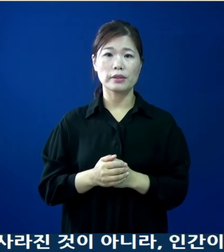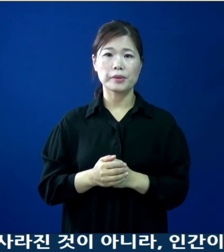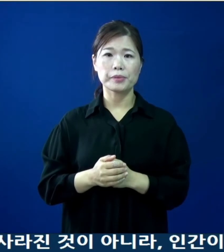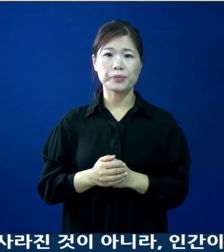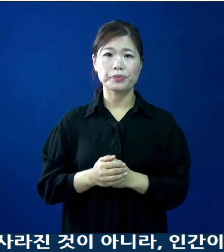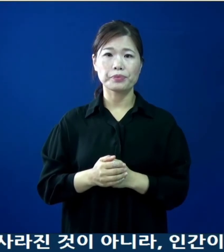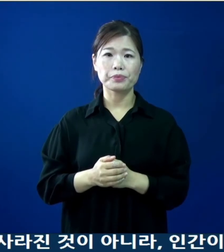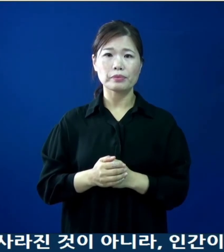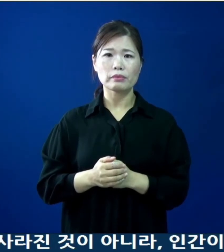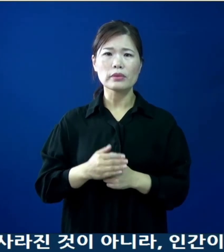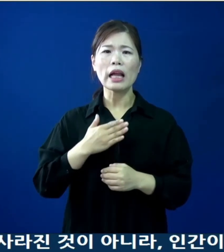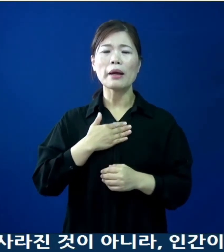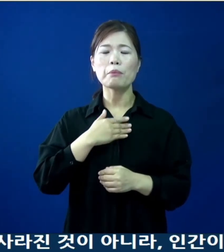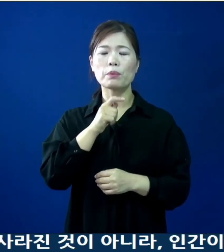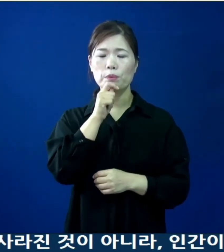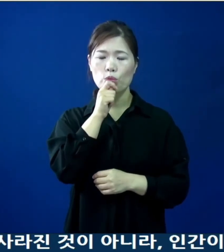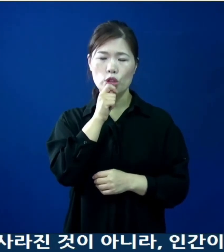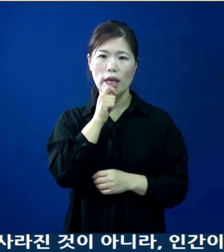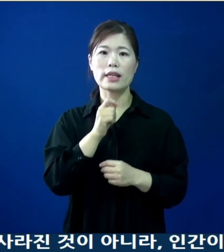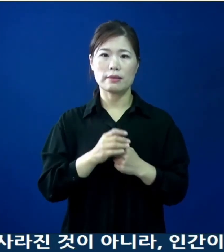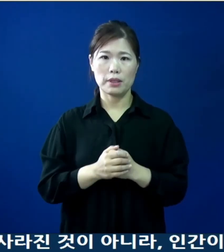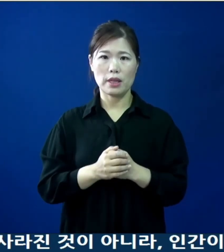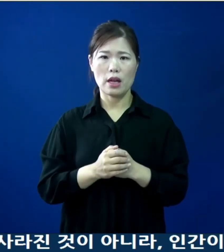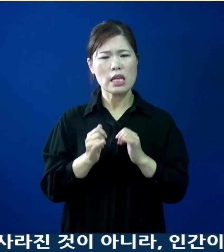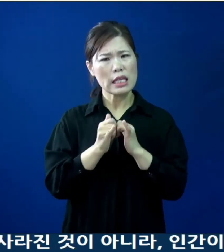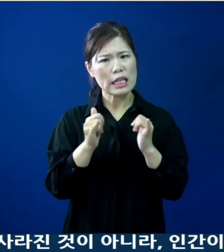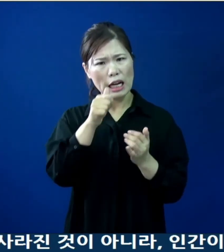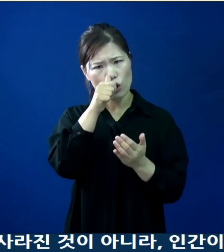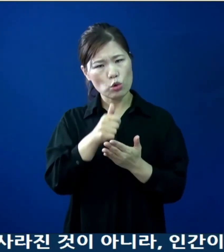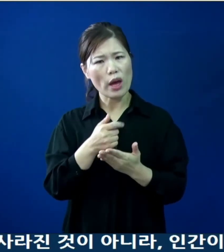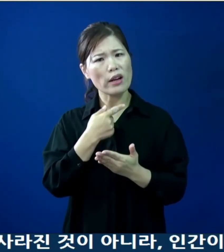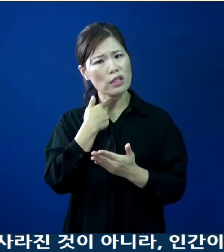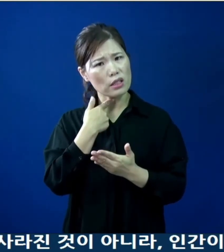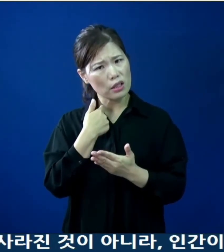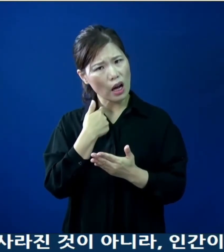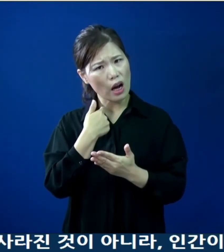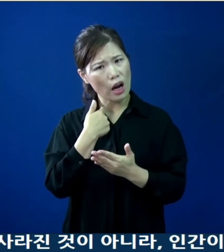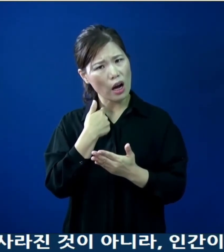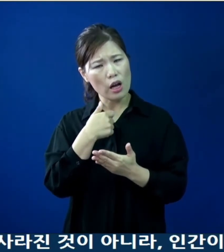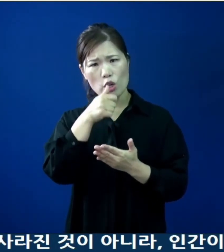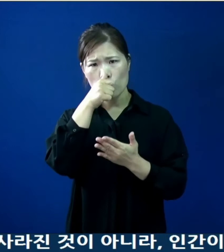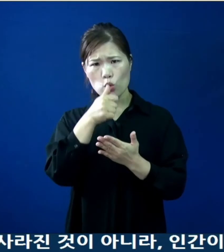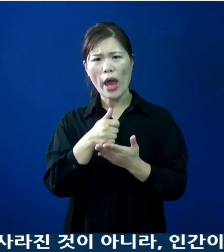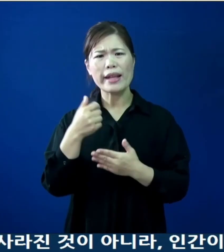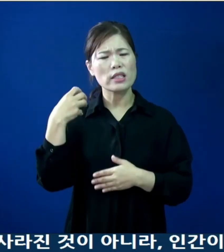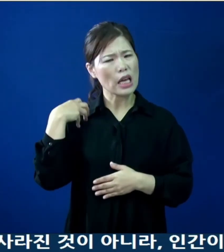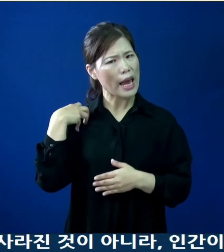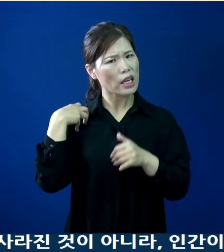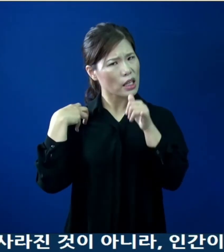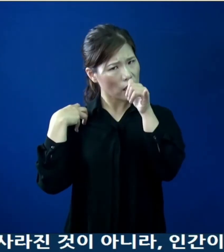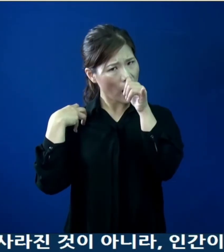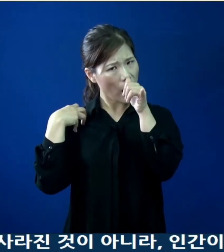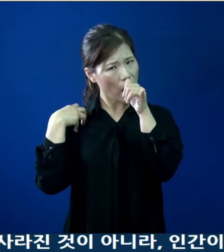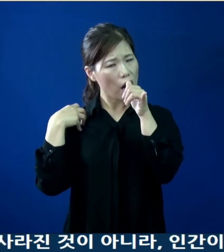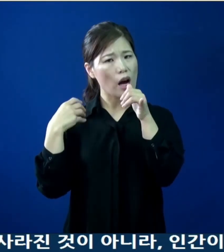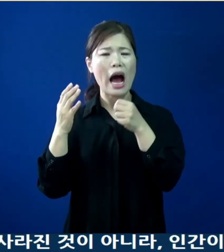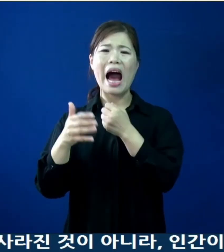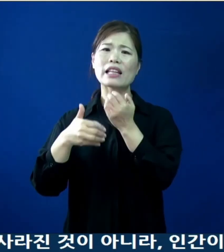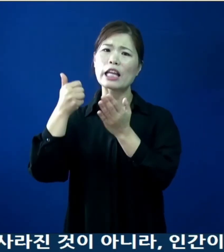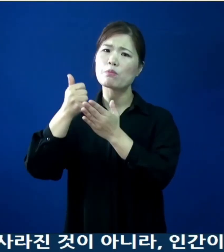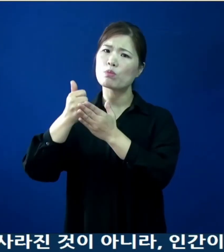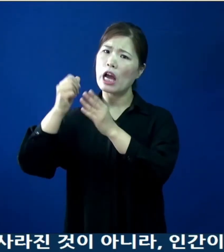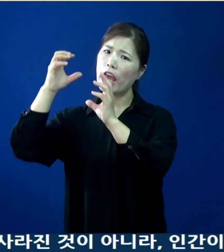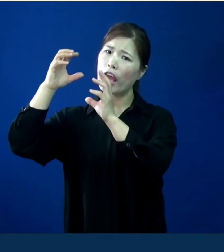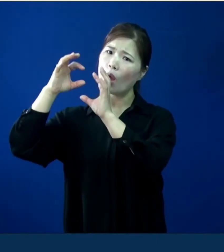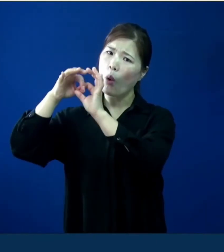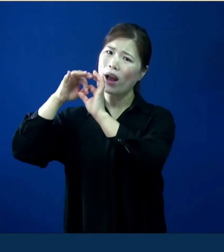저는 이 묵상을 해봤습니다. 인간이 죄를 짓는다, 인간의 죄에 죄책이 있다, 그것으로 인해서 하나님과의 관계가